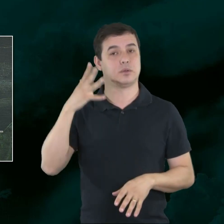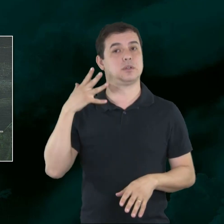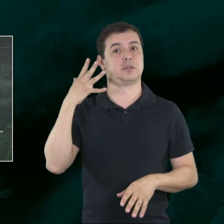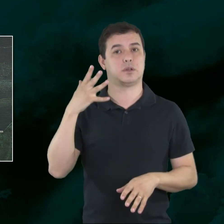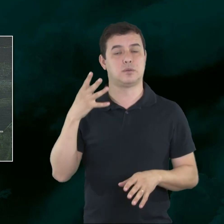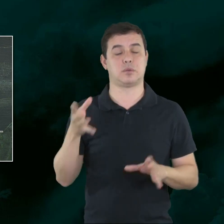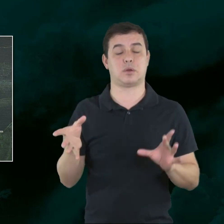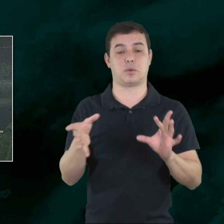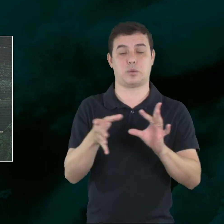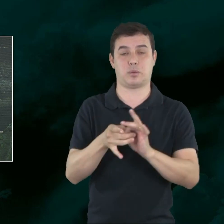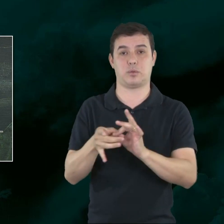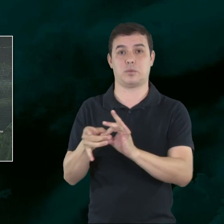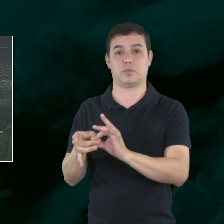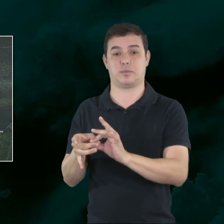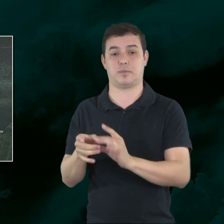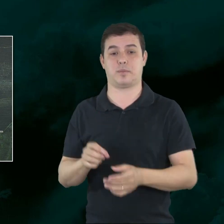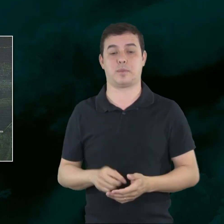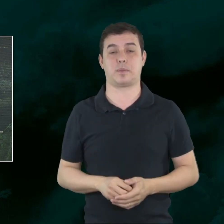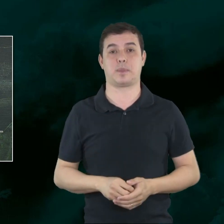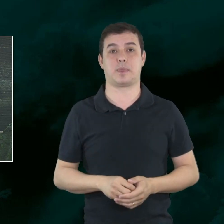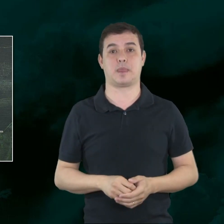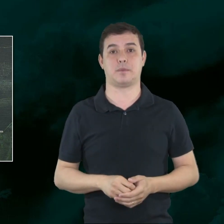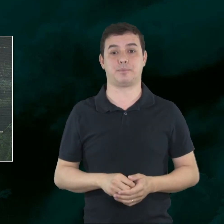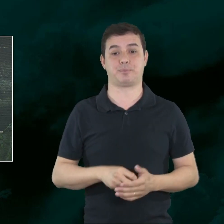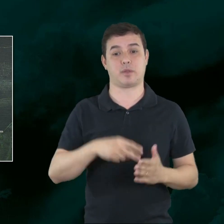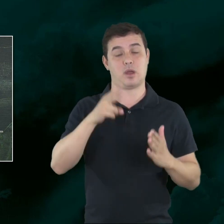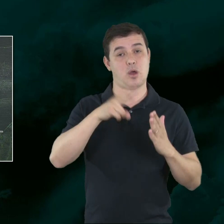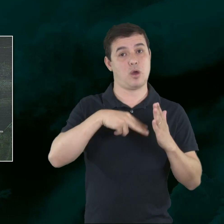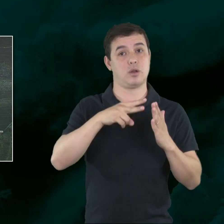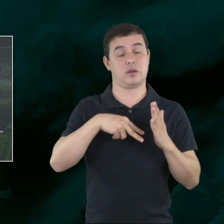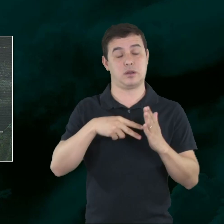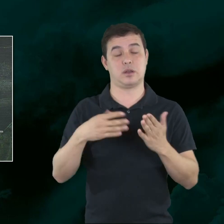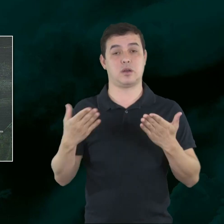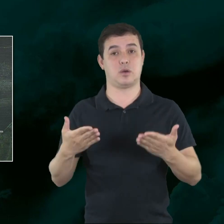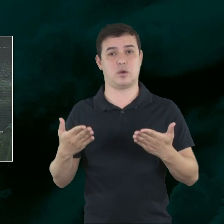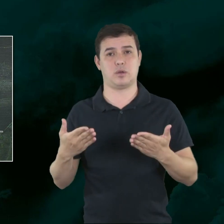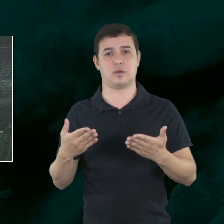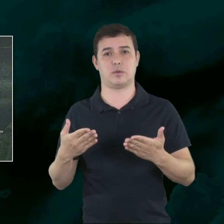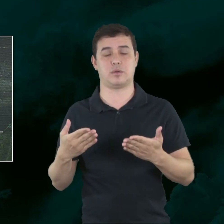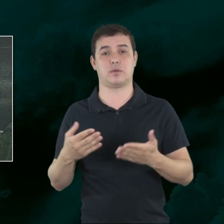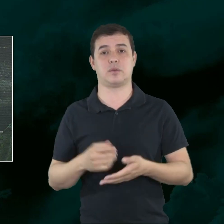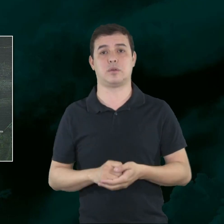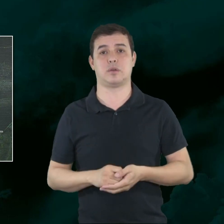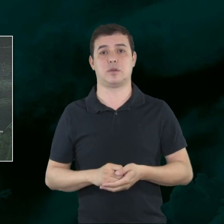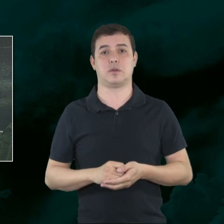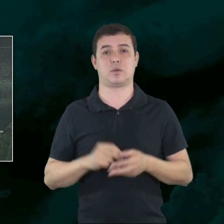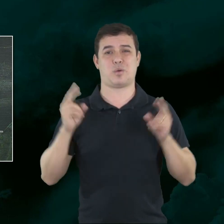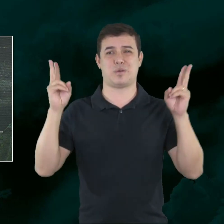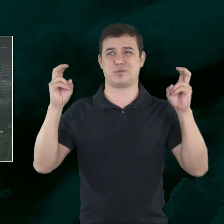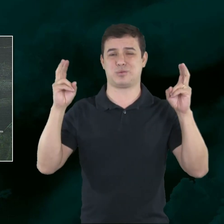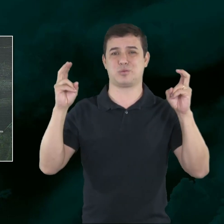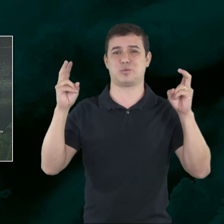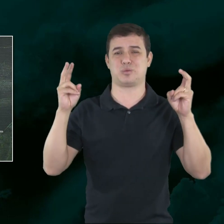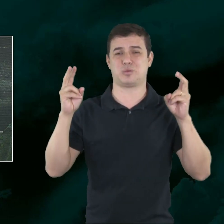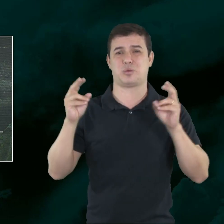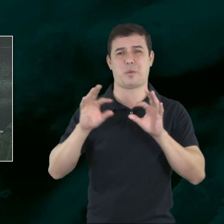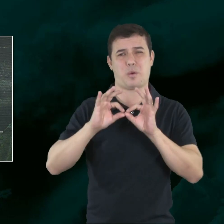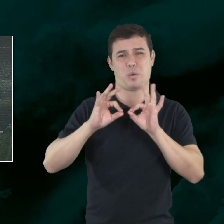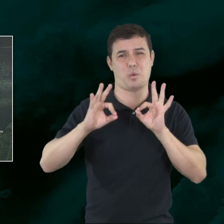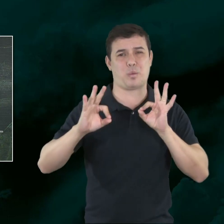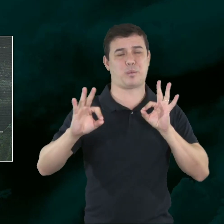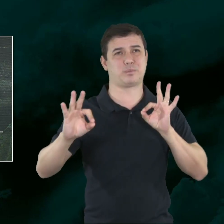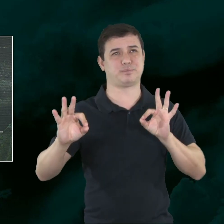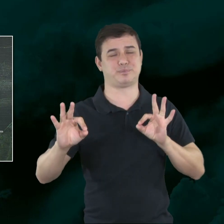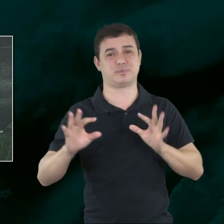Tessalonicenses, capítulo 2, primeiros versículos. Por quê? Porque esse assunto é extenso, e hoje, graças a